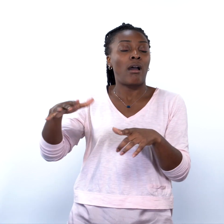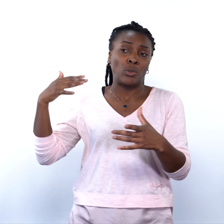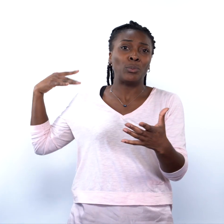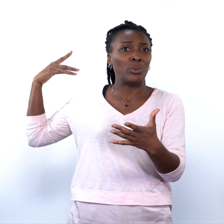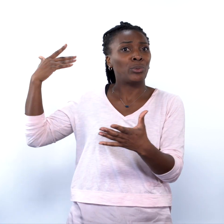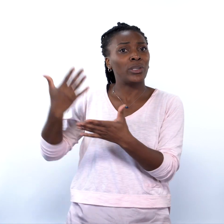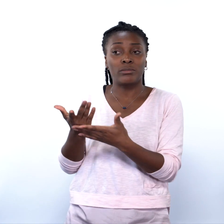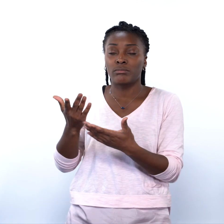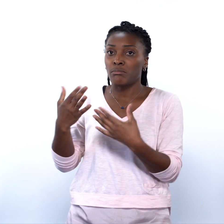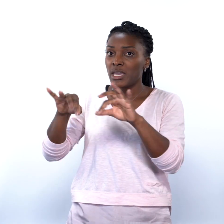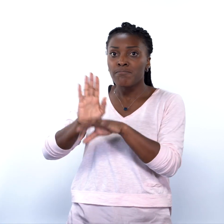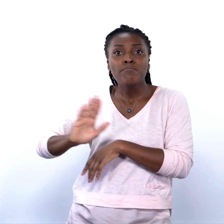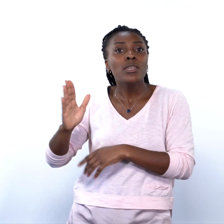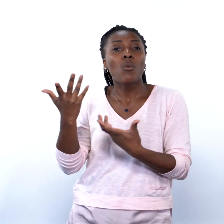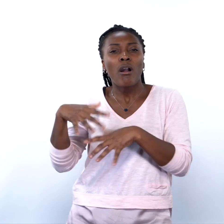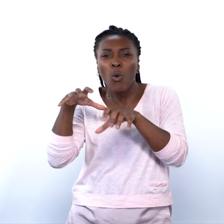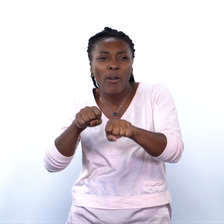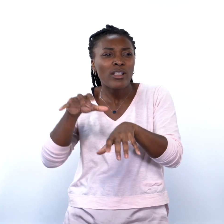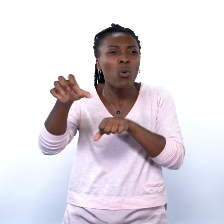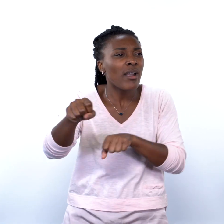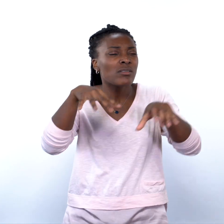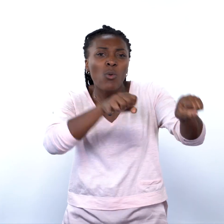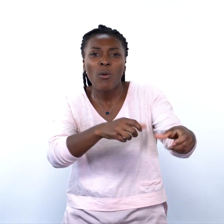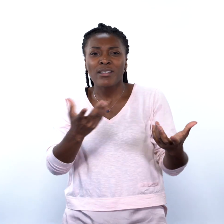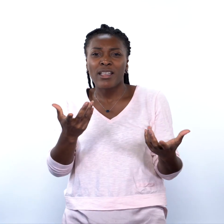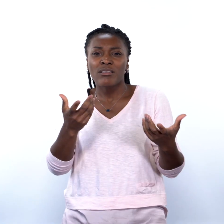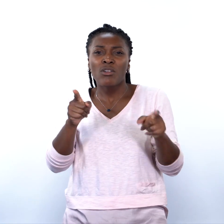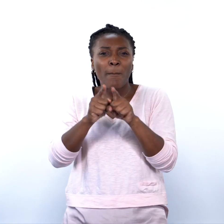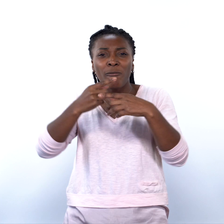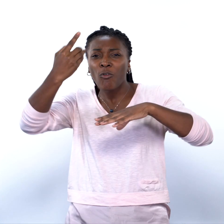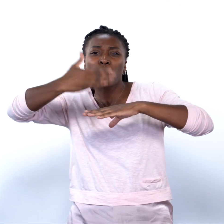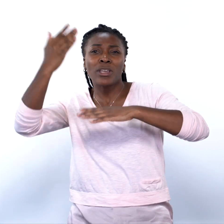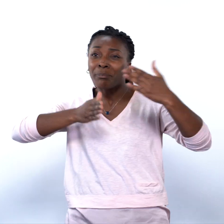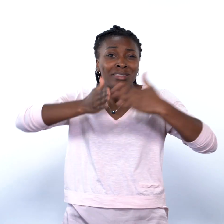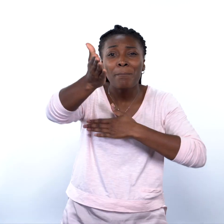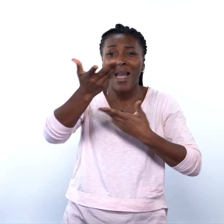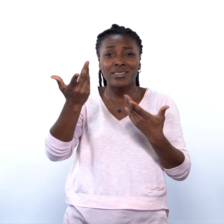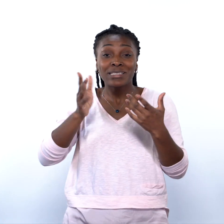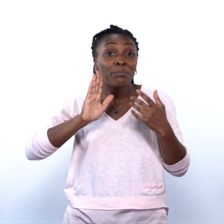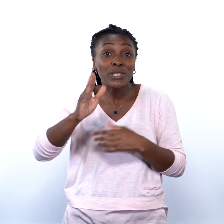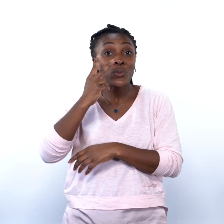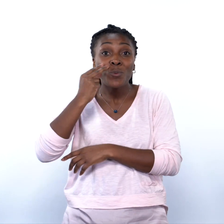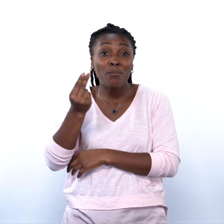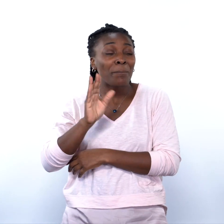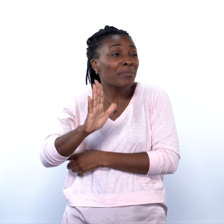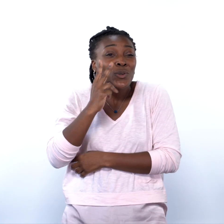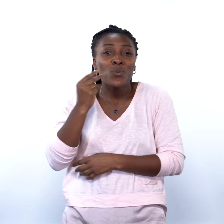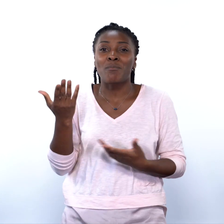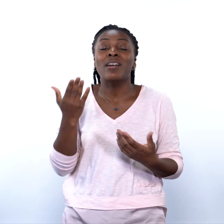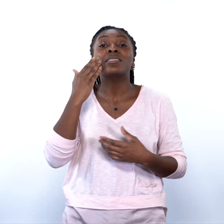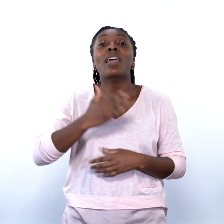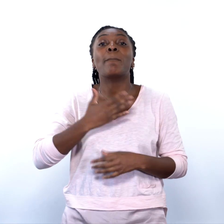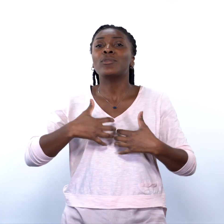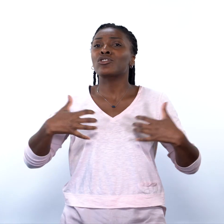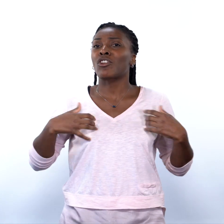travers l'histoire, ont toujours été des pays de conquête, des pays de recherche, des pays qui ont dépassé les frontières. C'est dans l'homme. L'homme a toujours, si vous